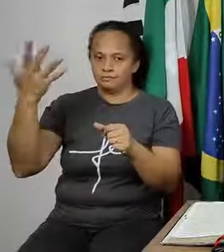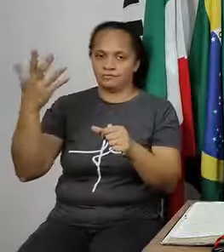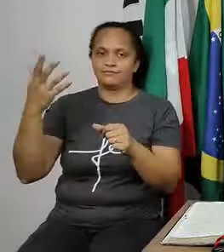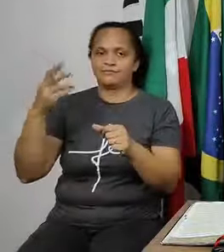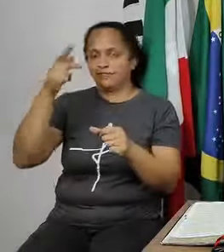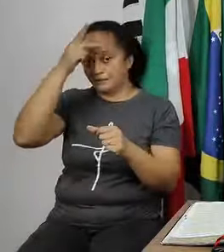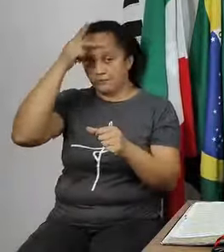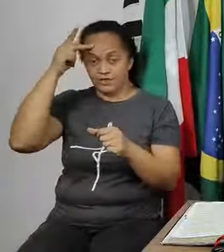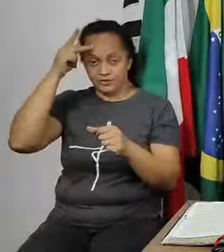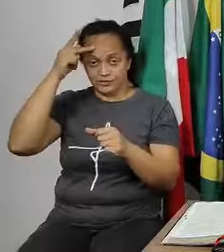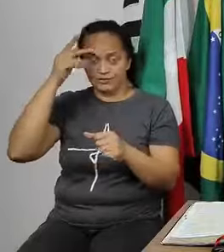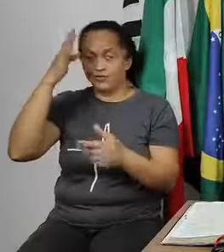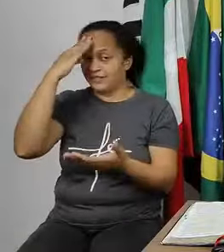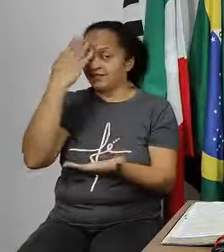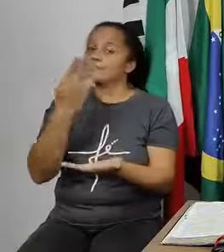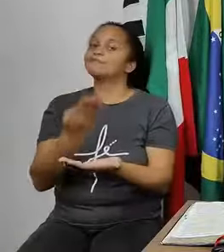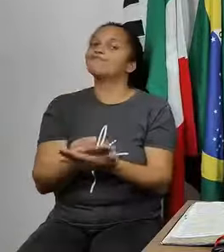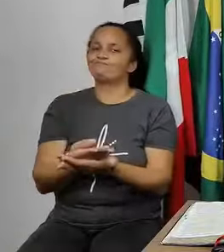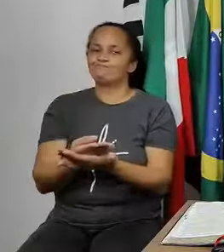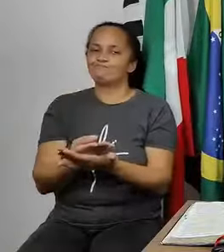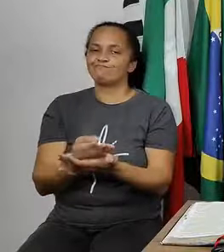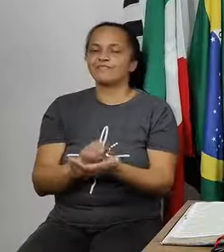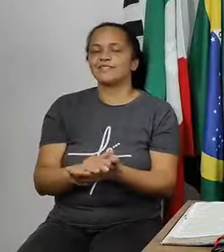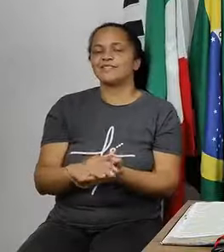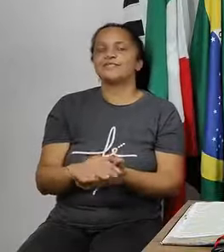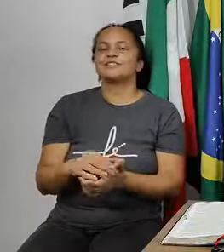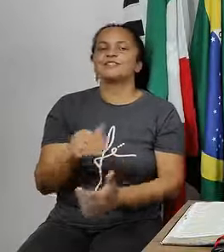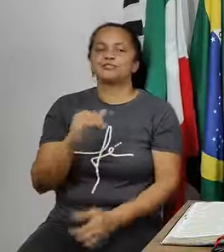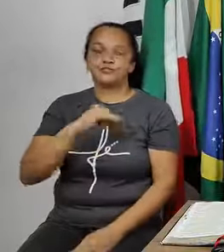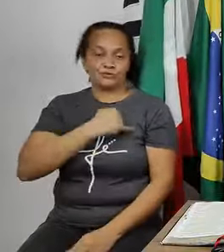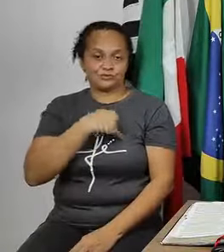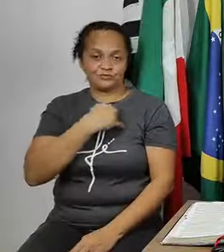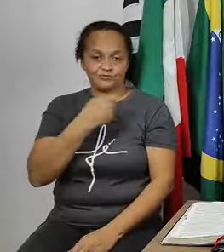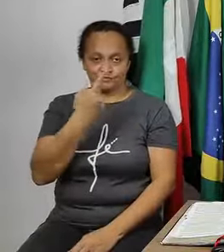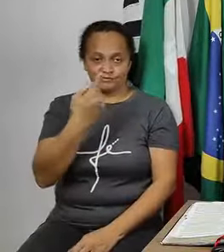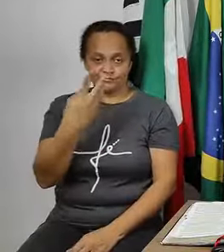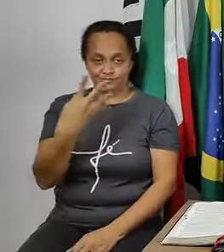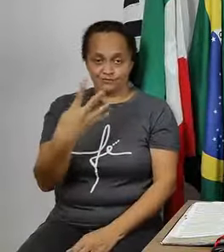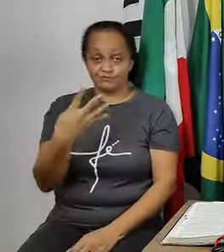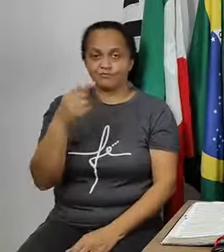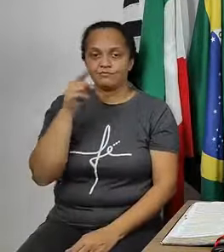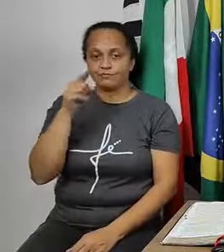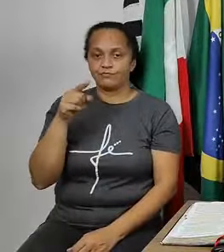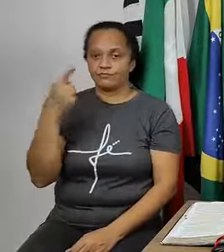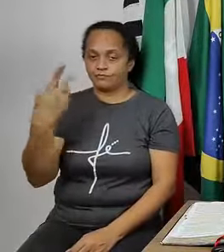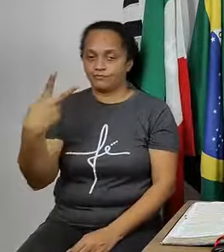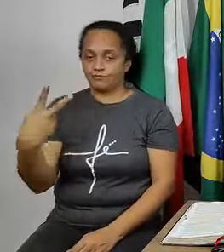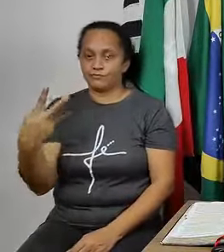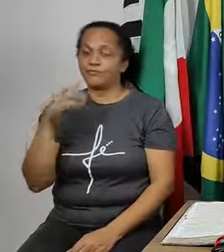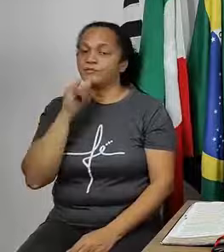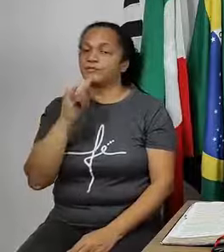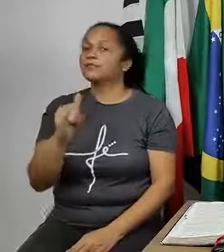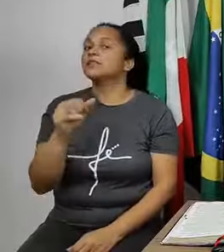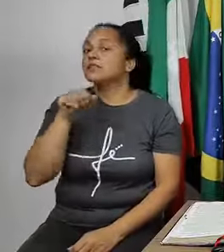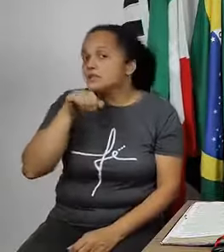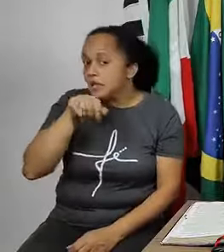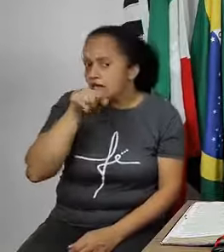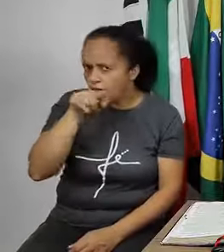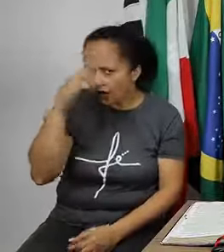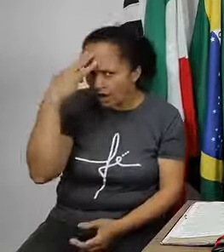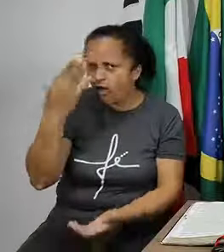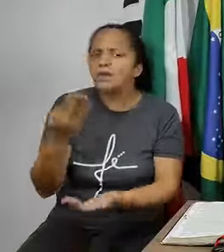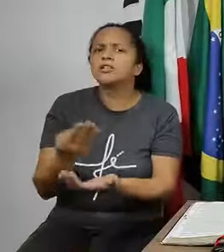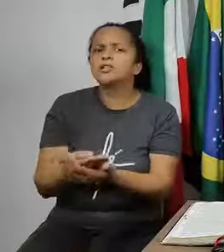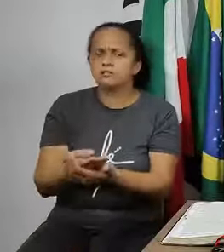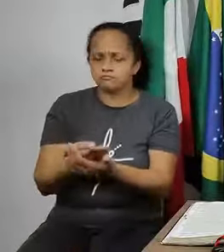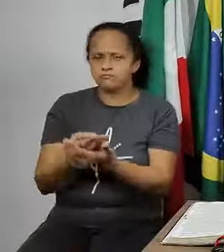possível ao que crê. João 14, 12, ele diz, olha, se vocês crerem em mim, vocês farão as obras